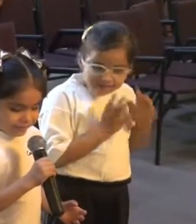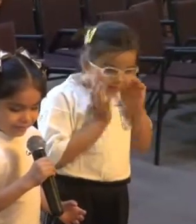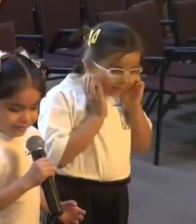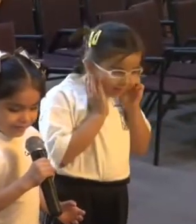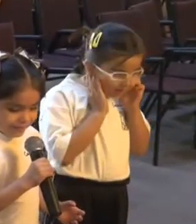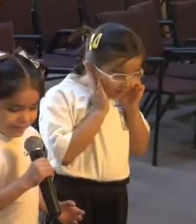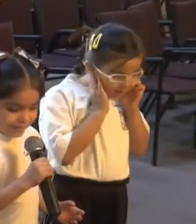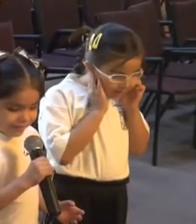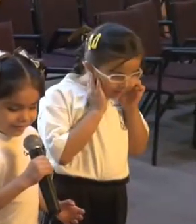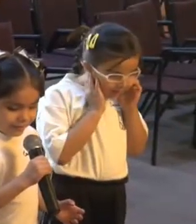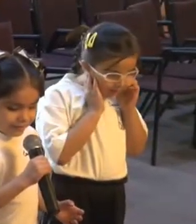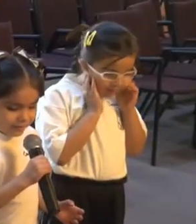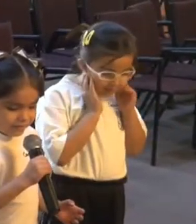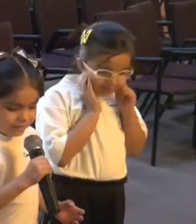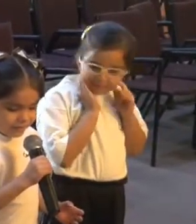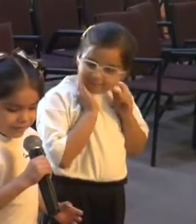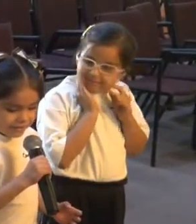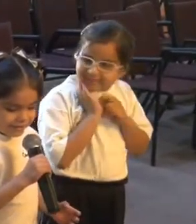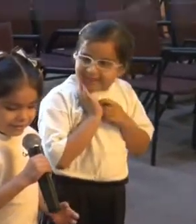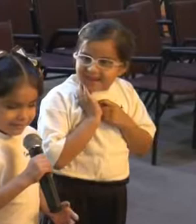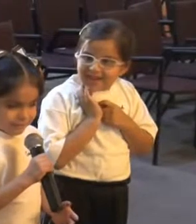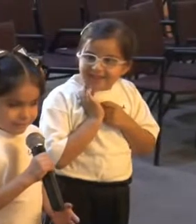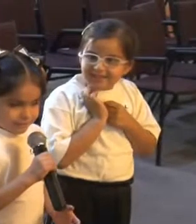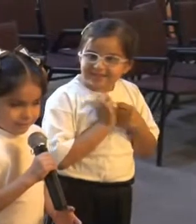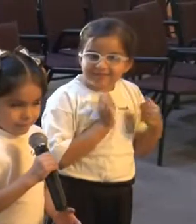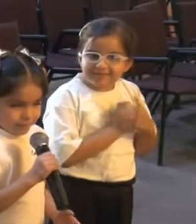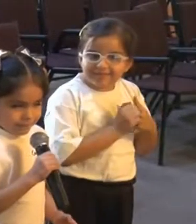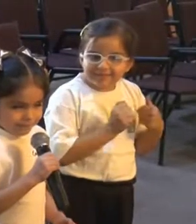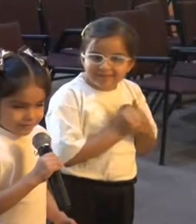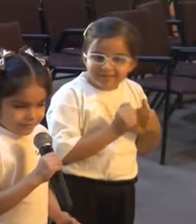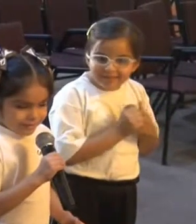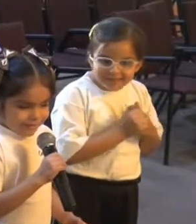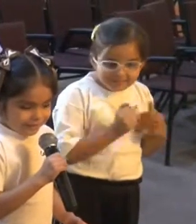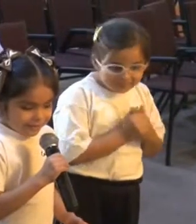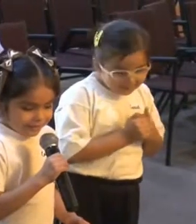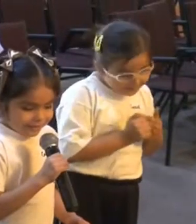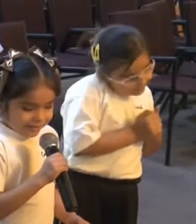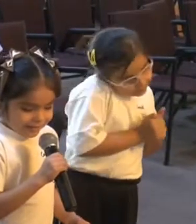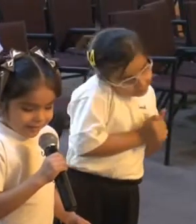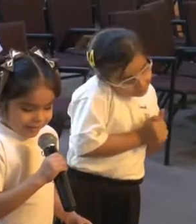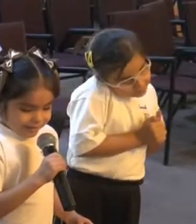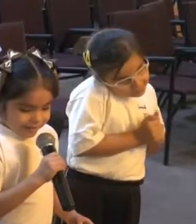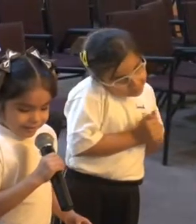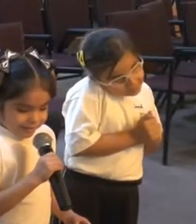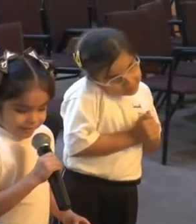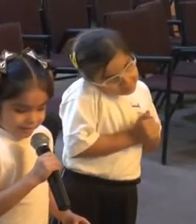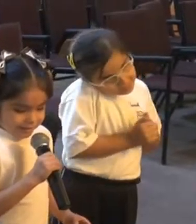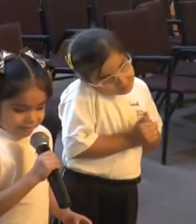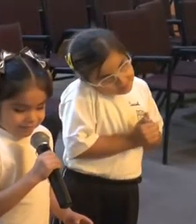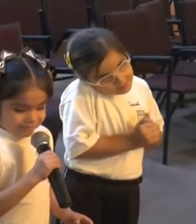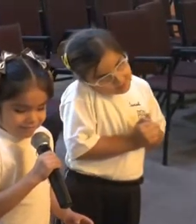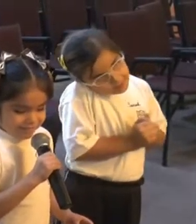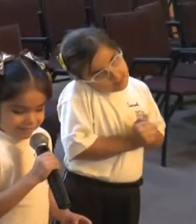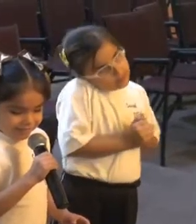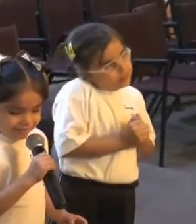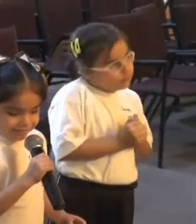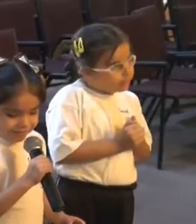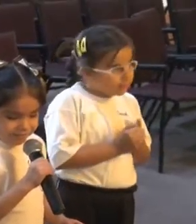municipalidad de miraflores vamos a tener que diferenciará todos los